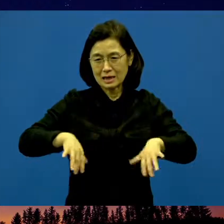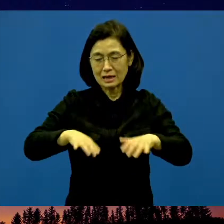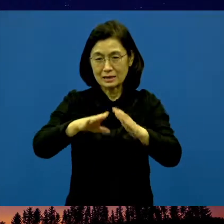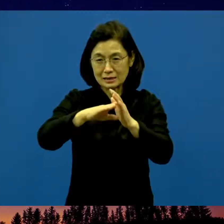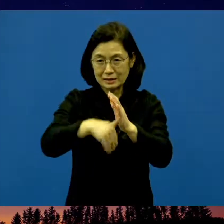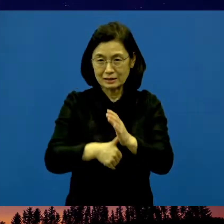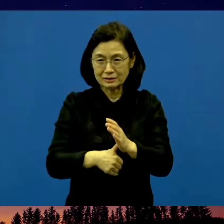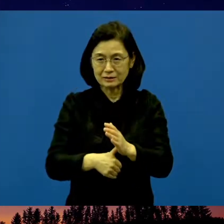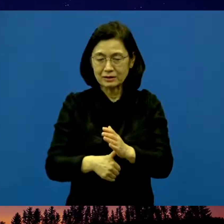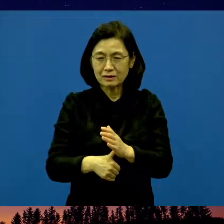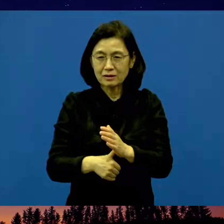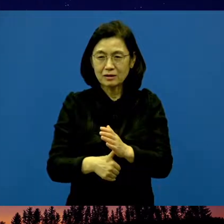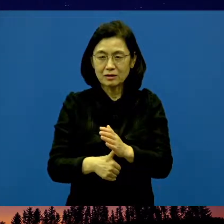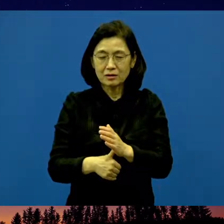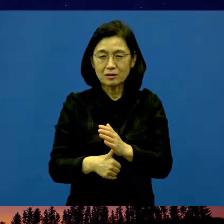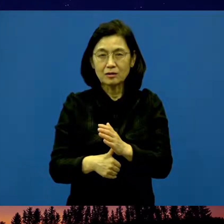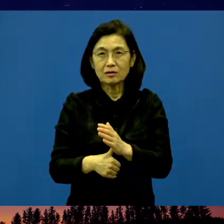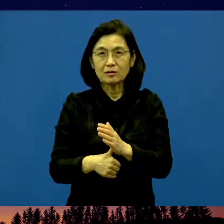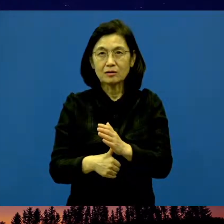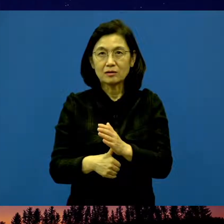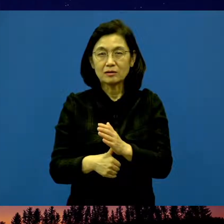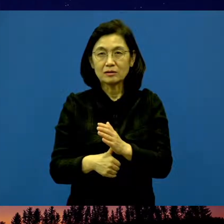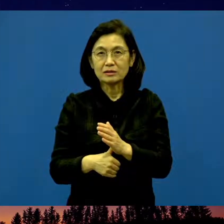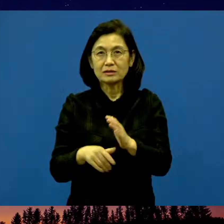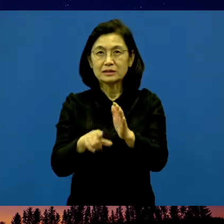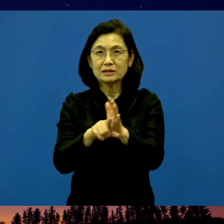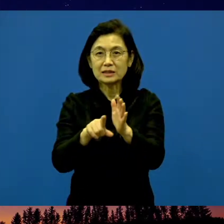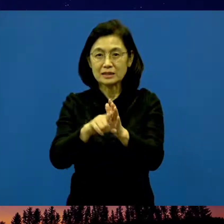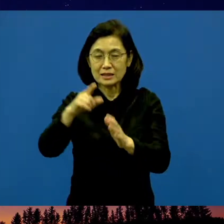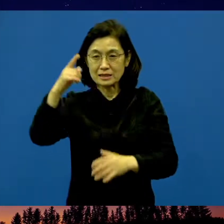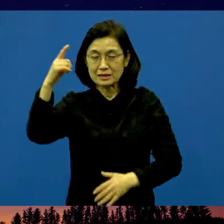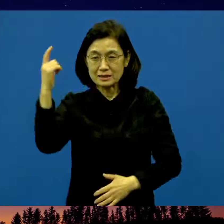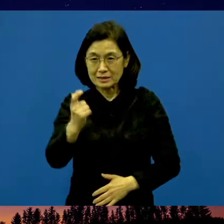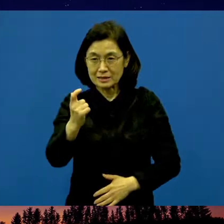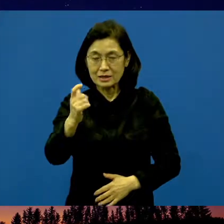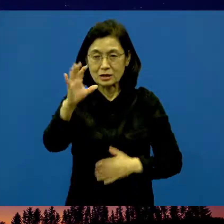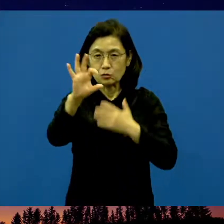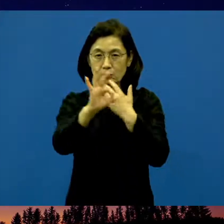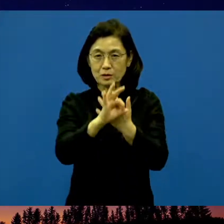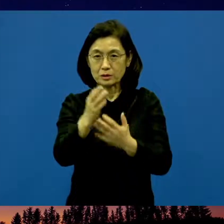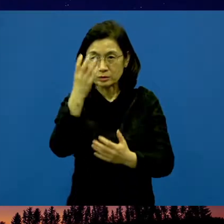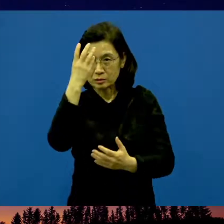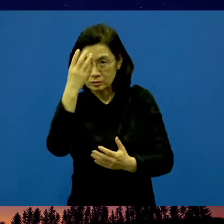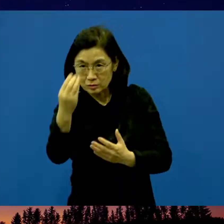잘 몰라요. 키가 커지면 이게 보이는 것들이 많아지죠.